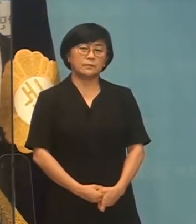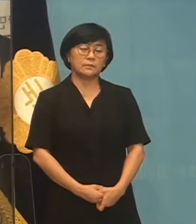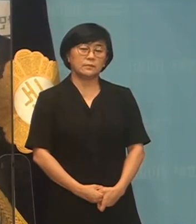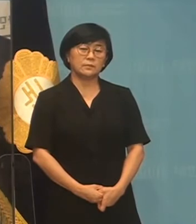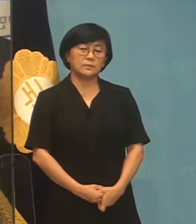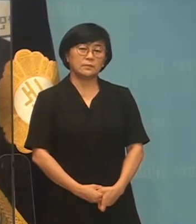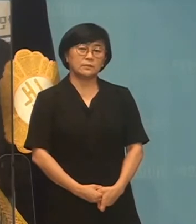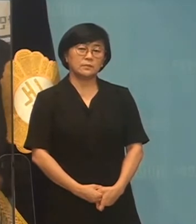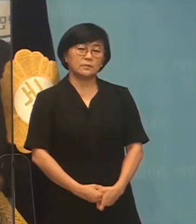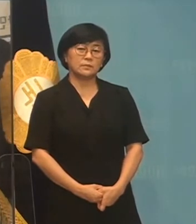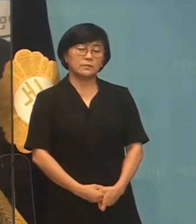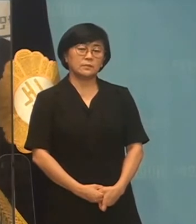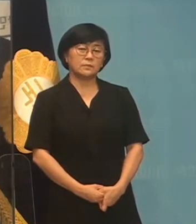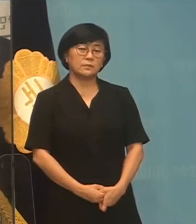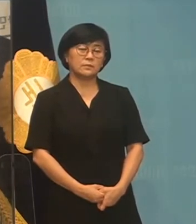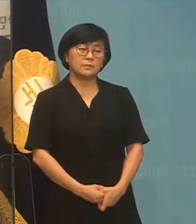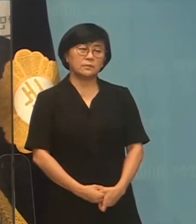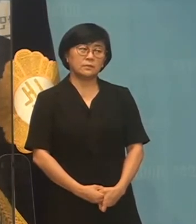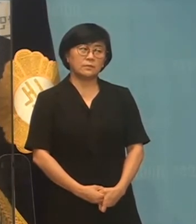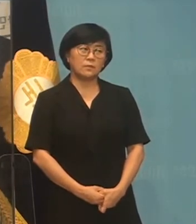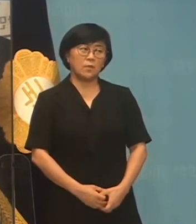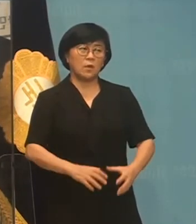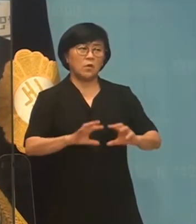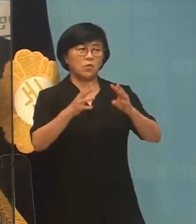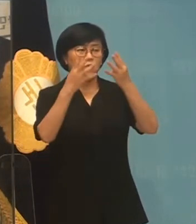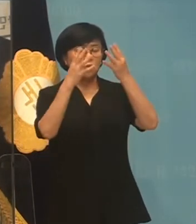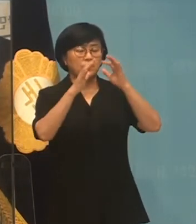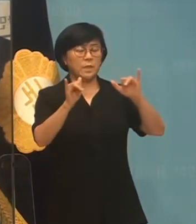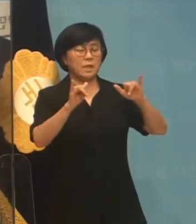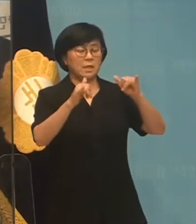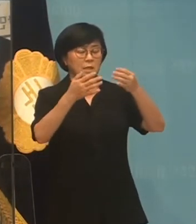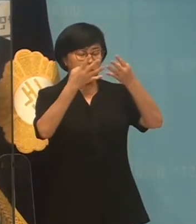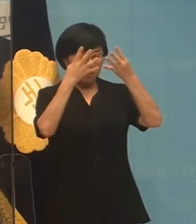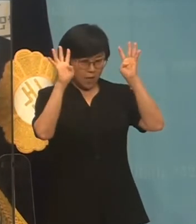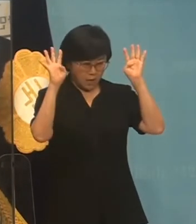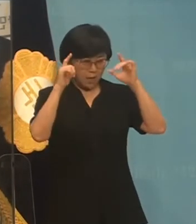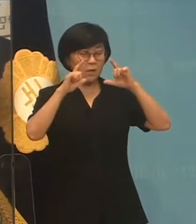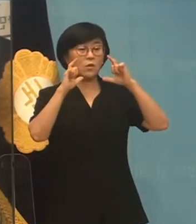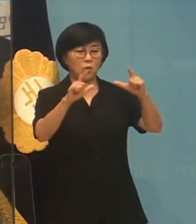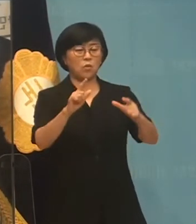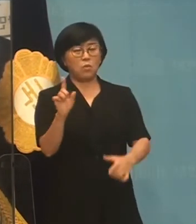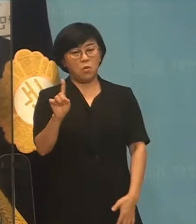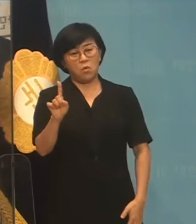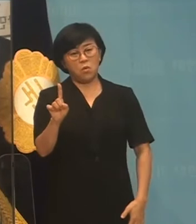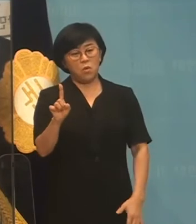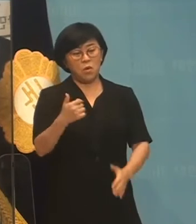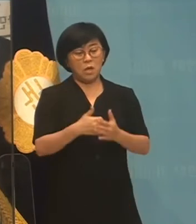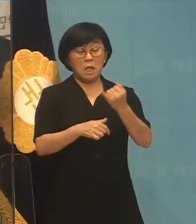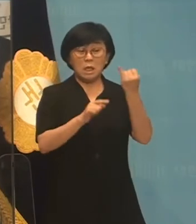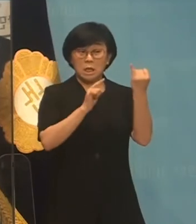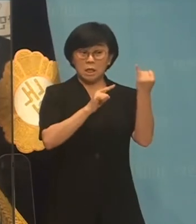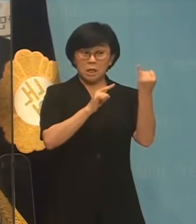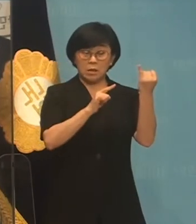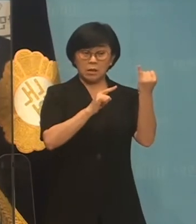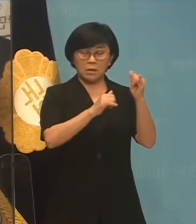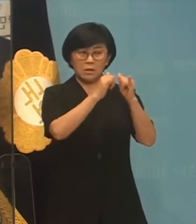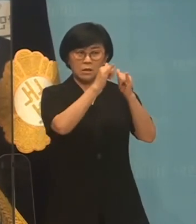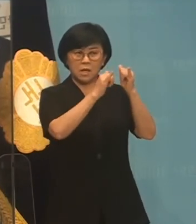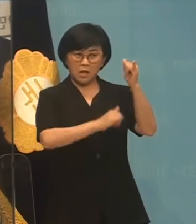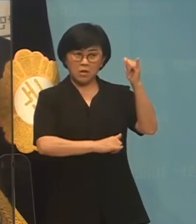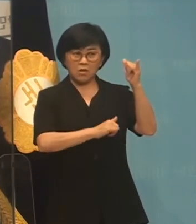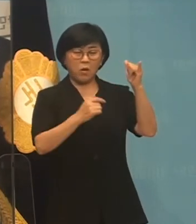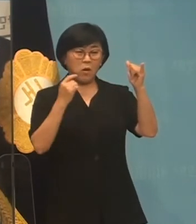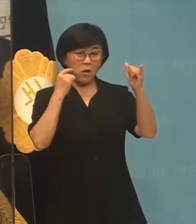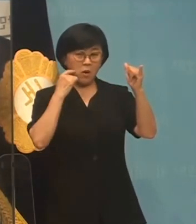국민대에 엄중히 경고합니다. 김건희 씨의 양력은 허위와 부실에